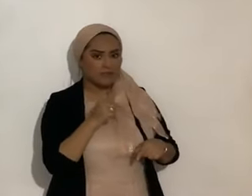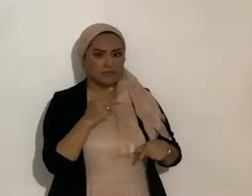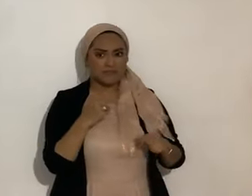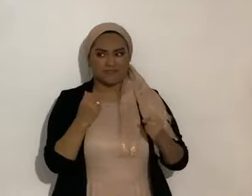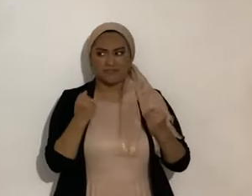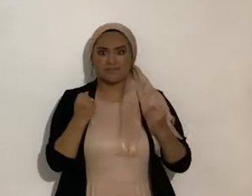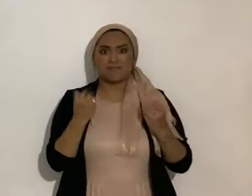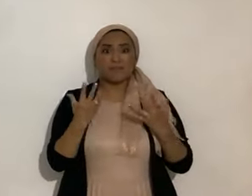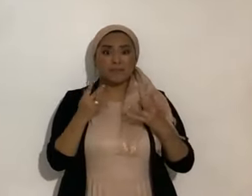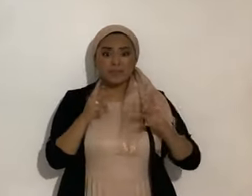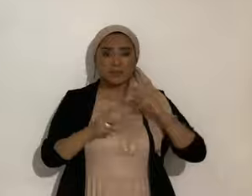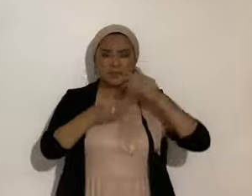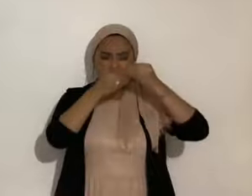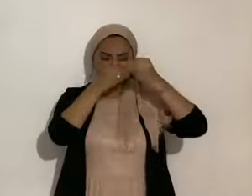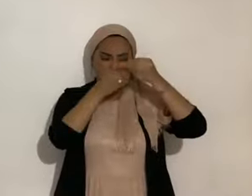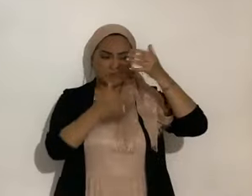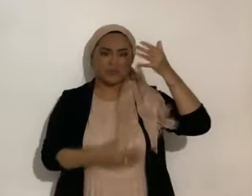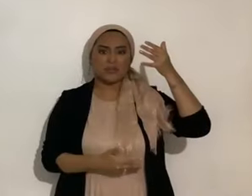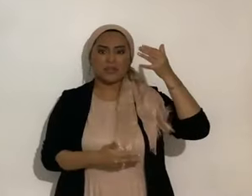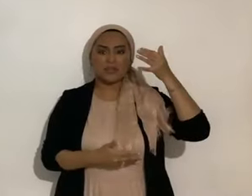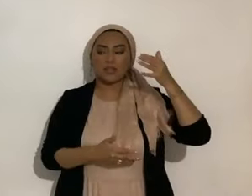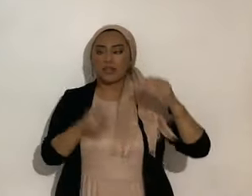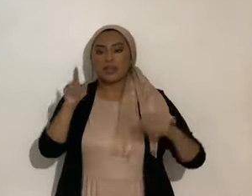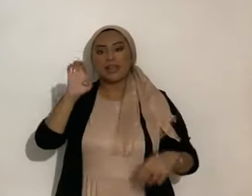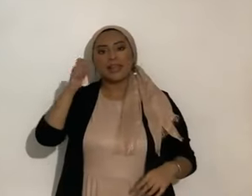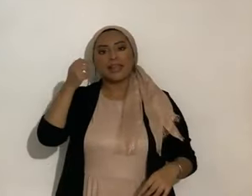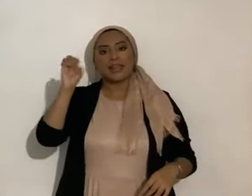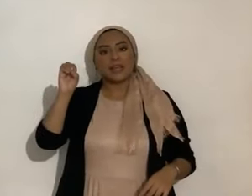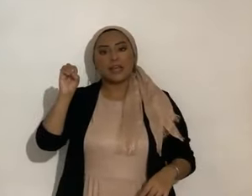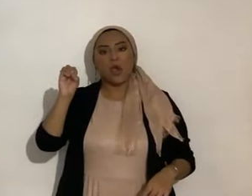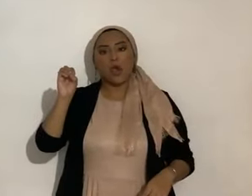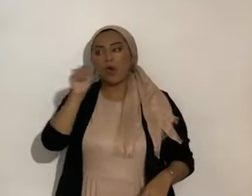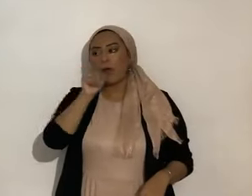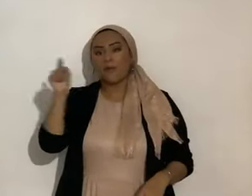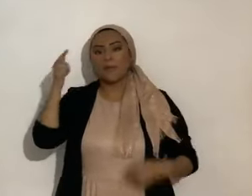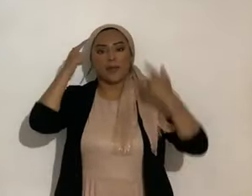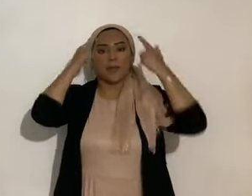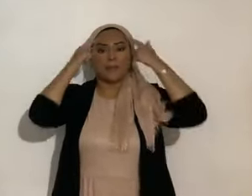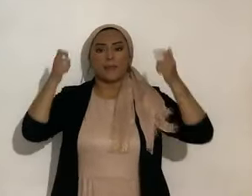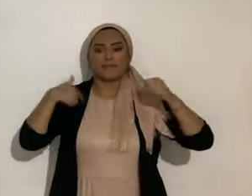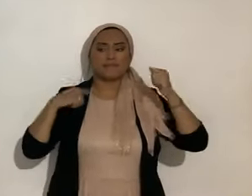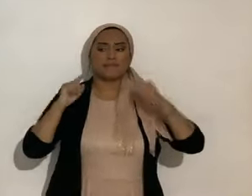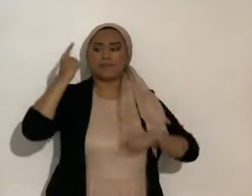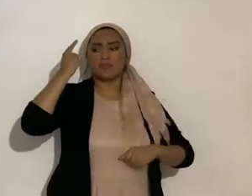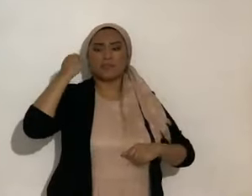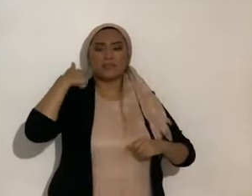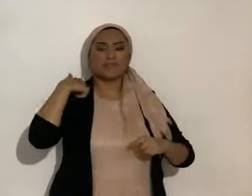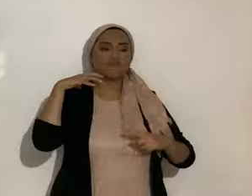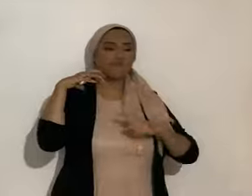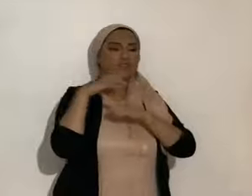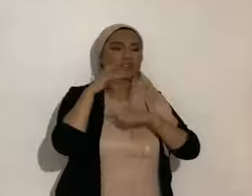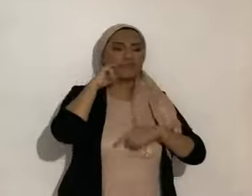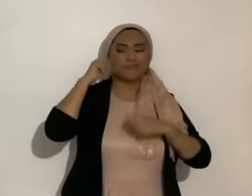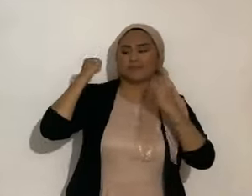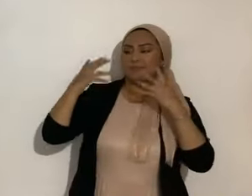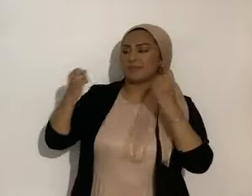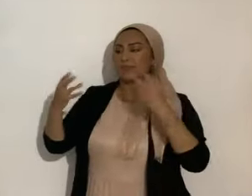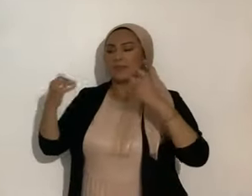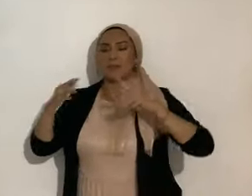Llevaban un récord. Ego, veneraban su propio altar, nadie como yo soy el super sexy, hombres y